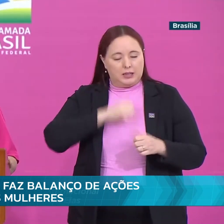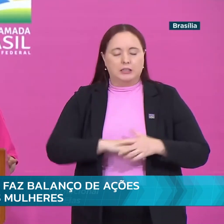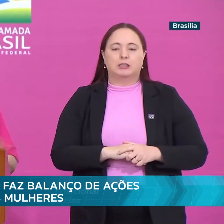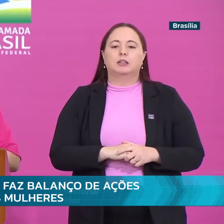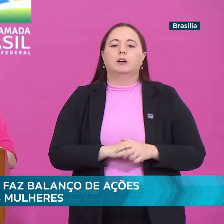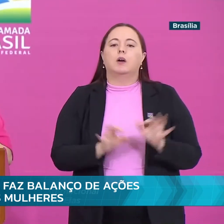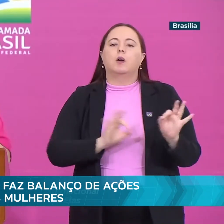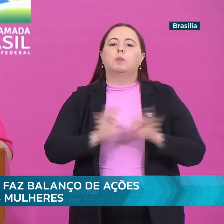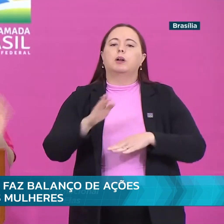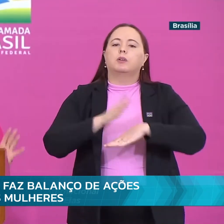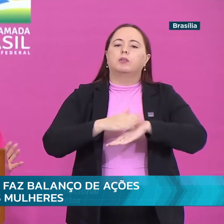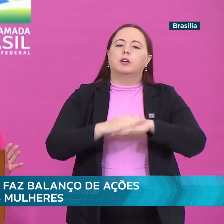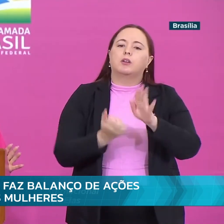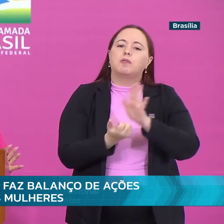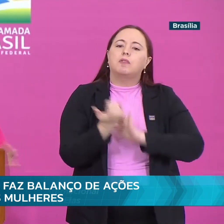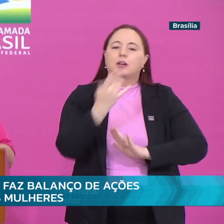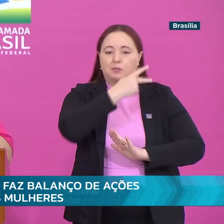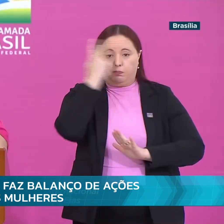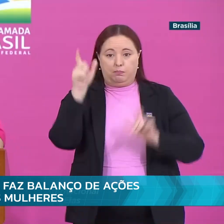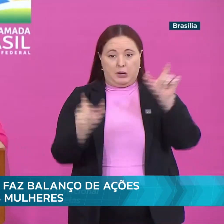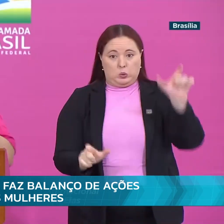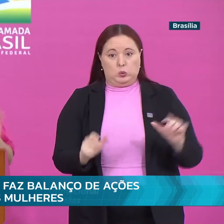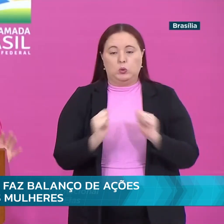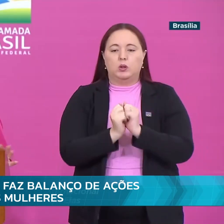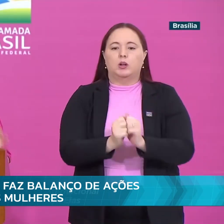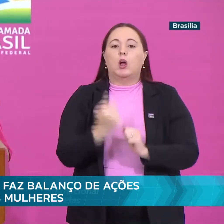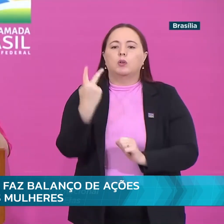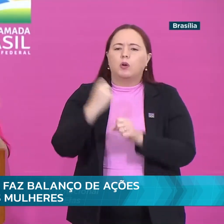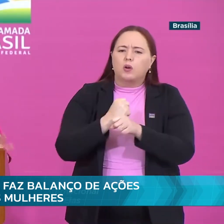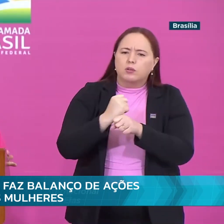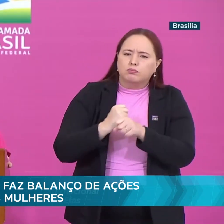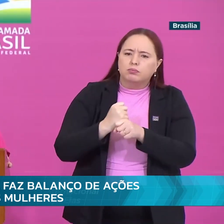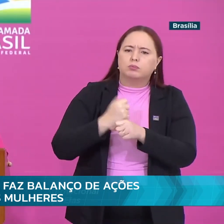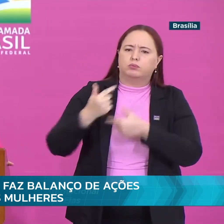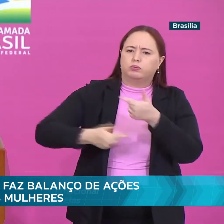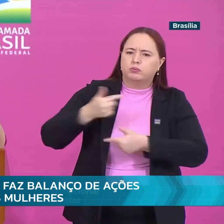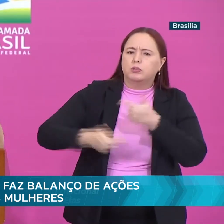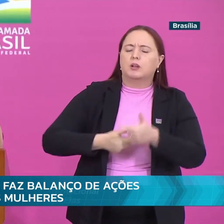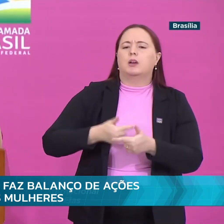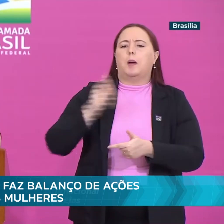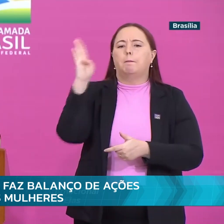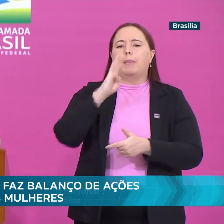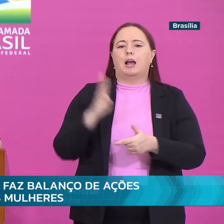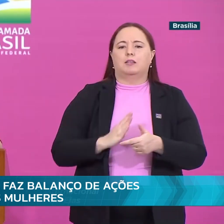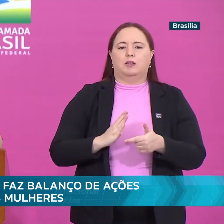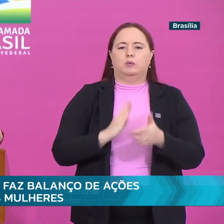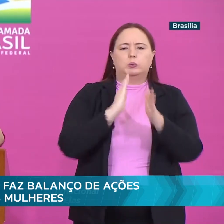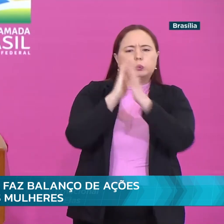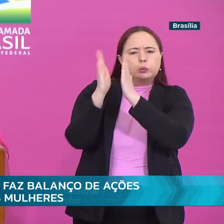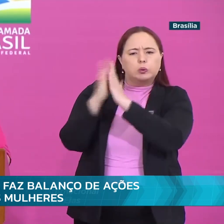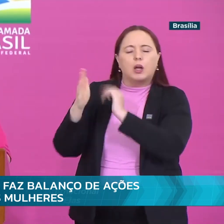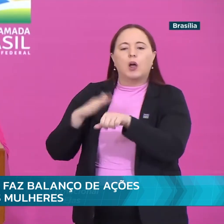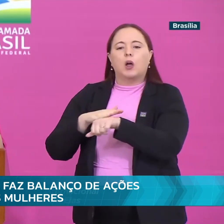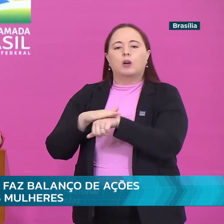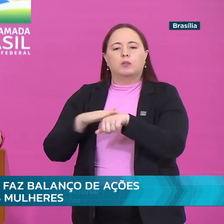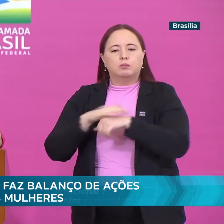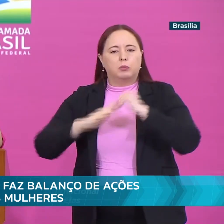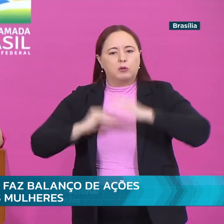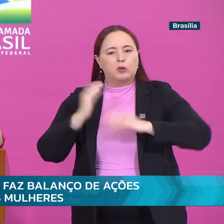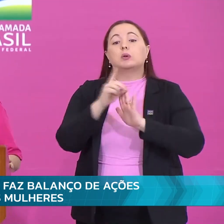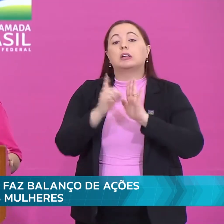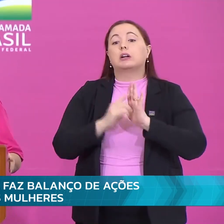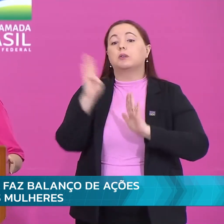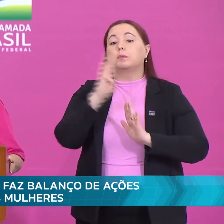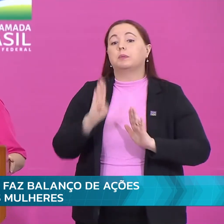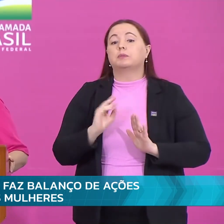cerimônia, Damaris também destacou que foi entregue o plano de repressão de violência contra a mulher, o que diminuiu os casos de